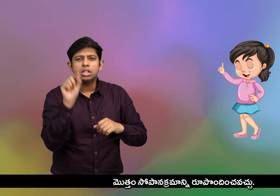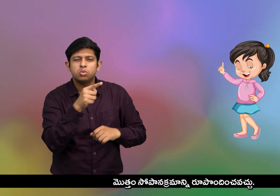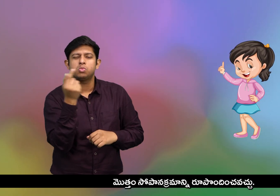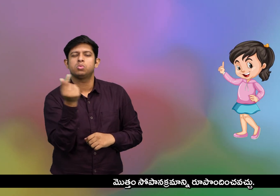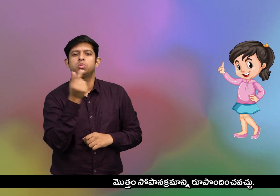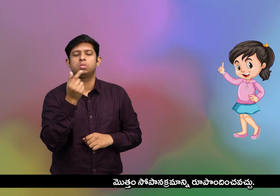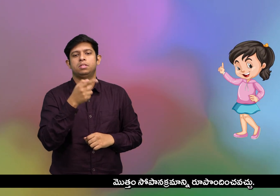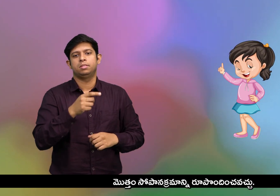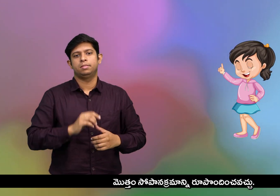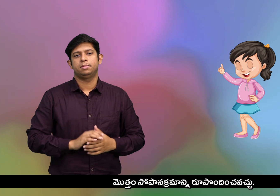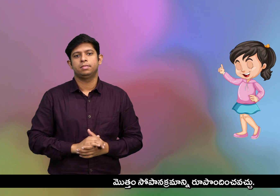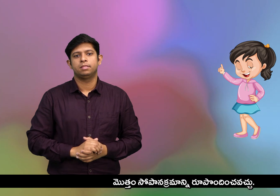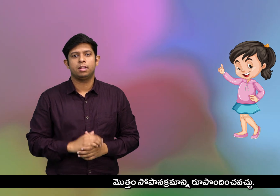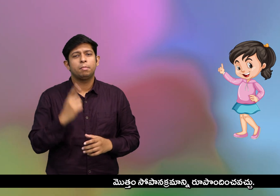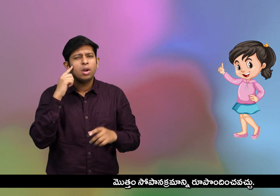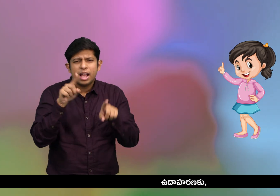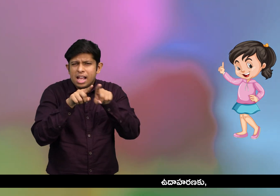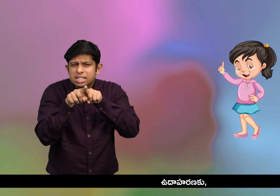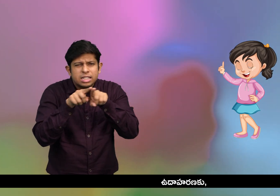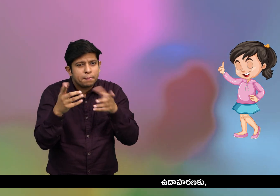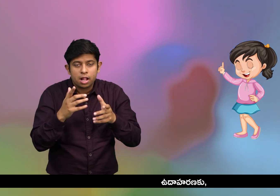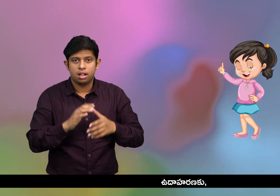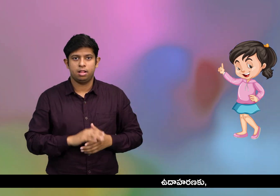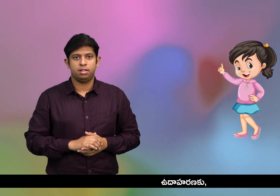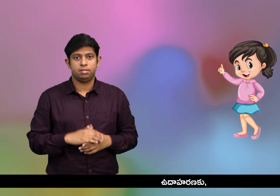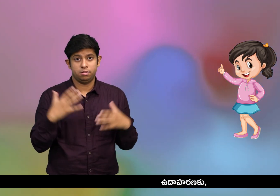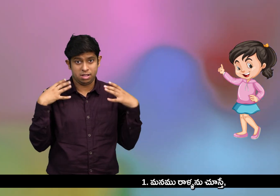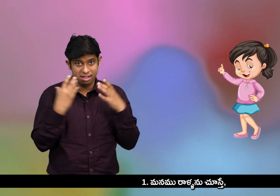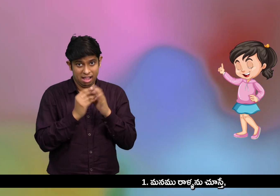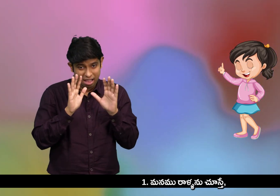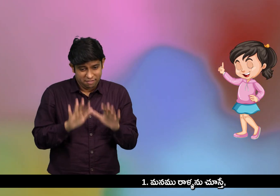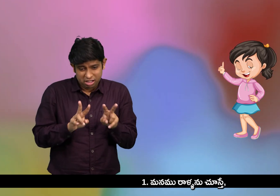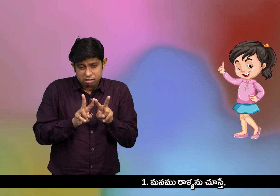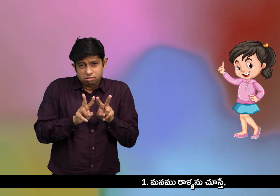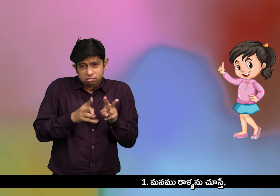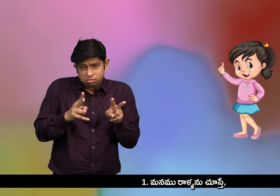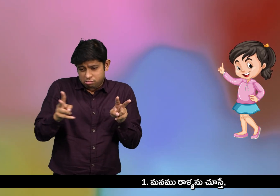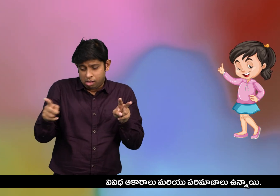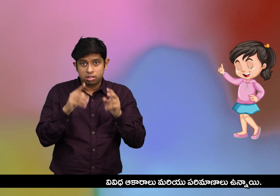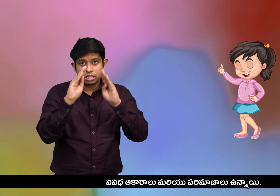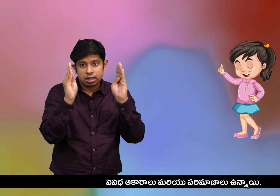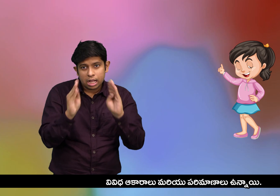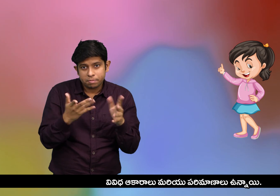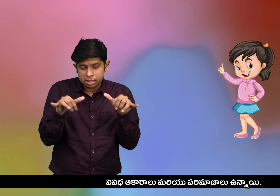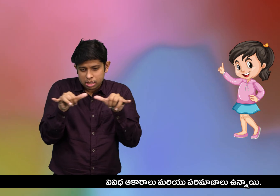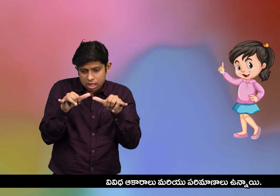సోపాన క్రమాన్ని రూపొందించవచ్చు. ఉదాహరణకు, మనం రాళ్లను చూస్తే వివిధ ఆకారాలు